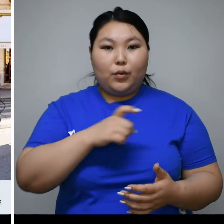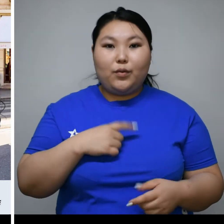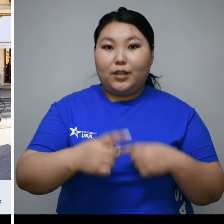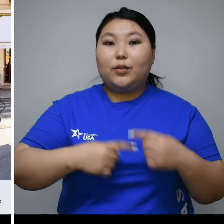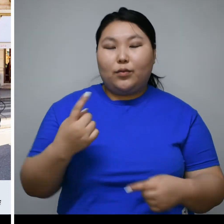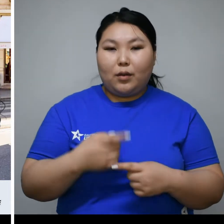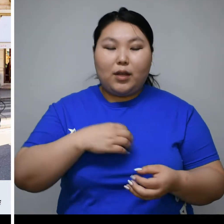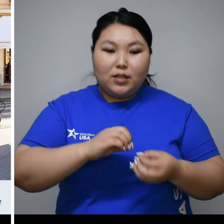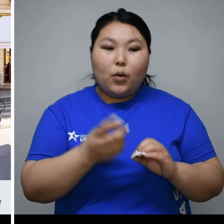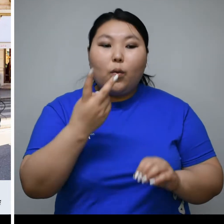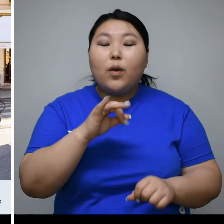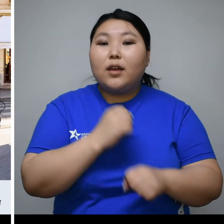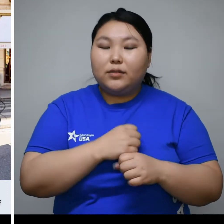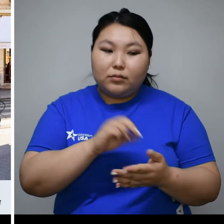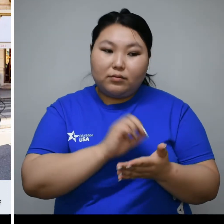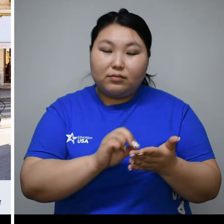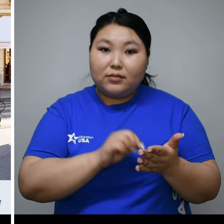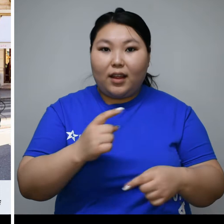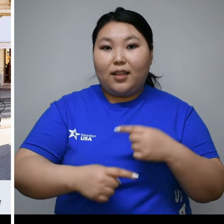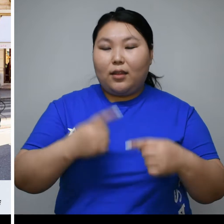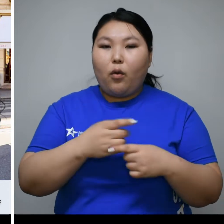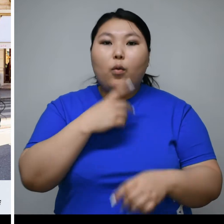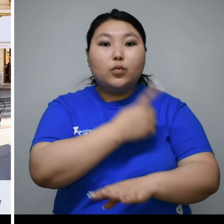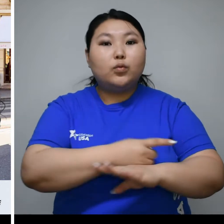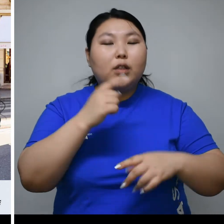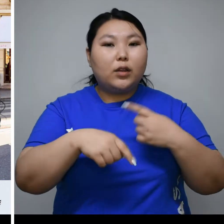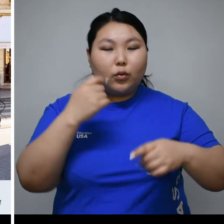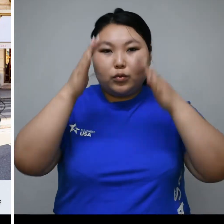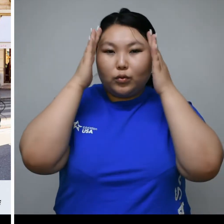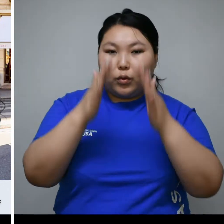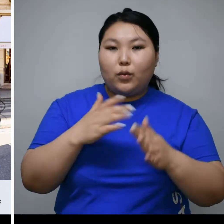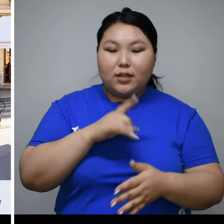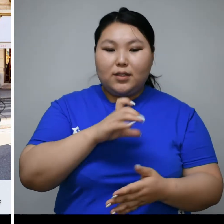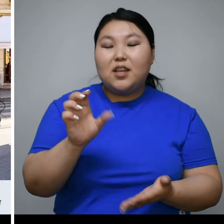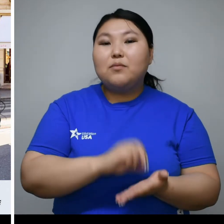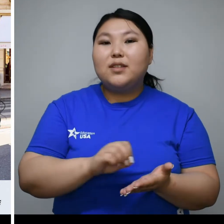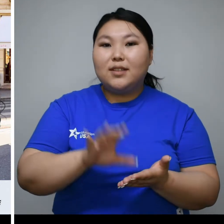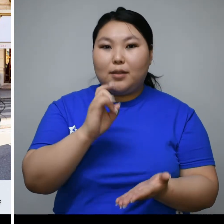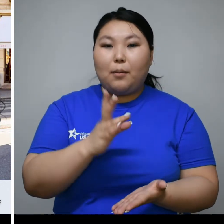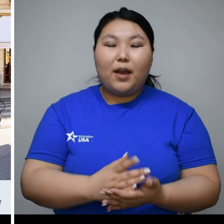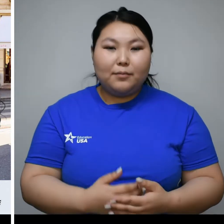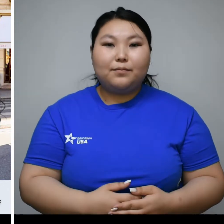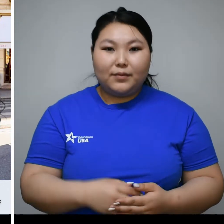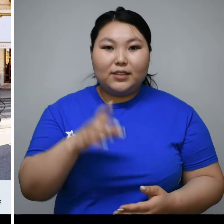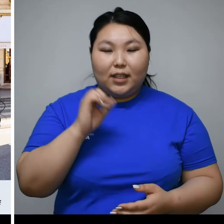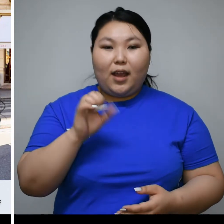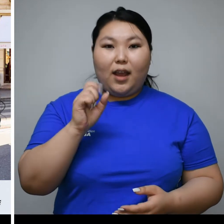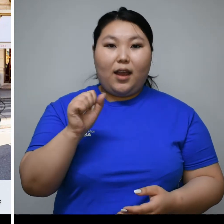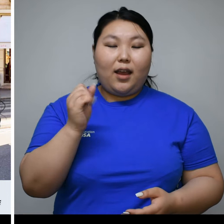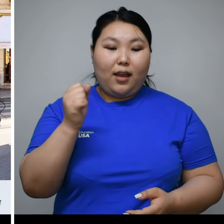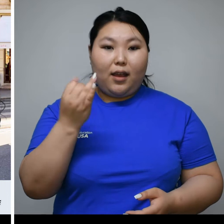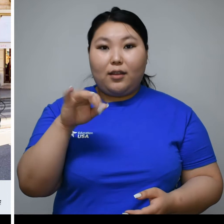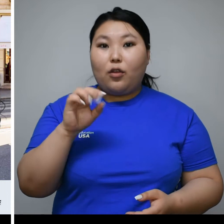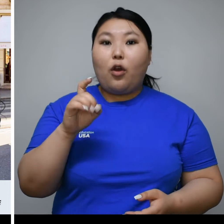бол илүүтэйгээр хийсэн үйл ажиллагаагаа бичгээс гадна үр дүн дээр нь илүү их төвлөрж исэгээ бичсэн байгаа. Сайн нөгөө Idaho